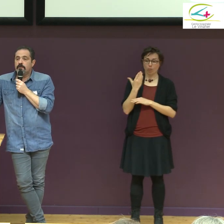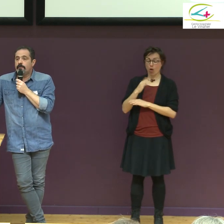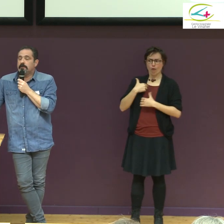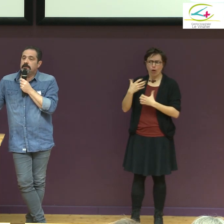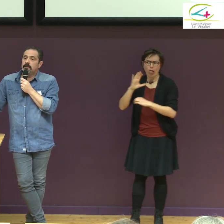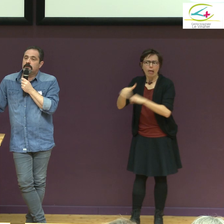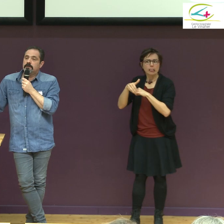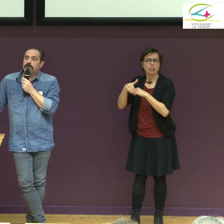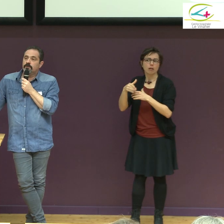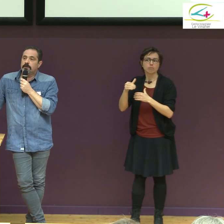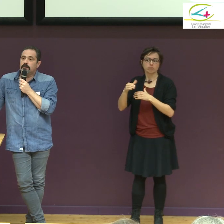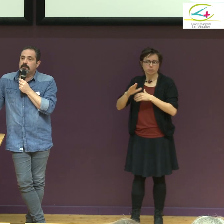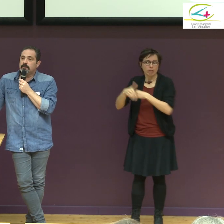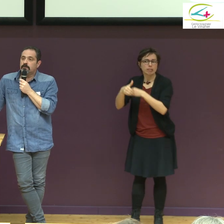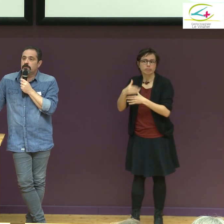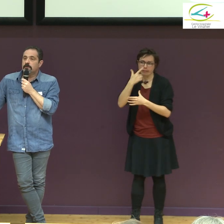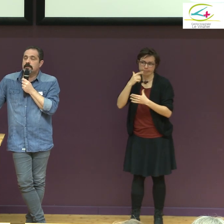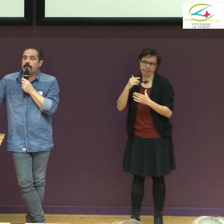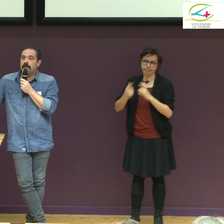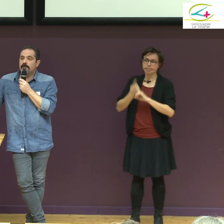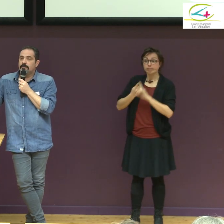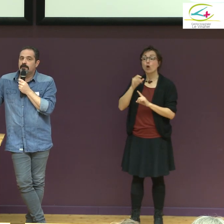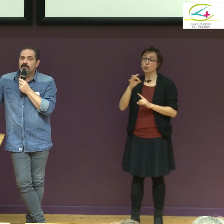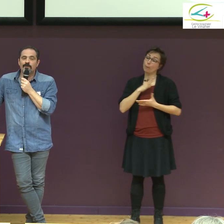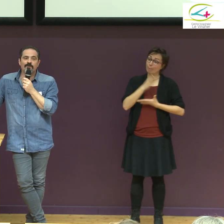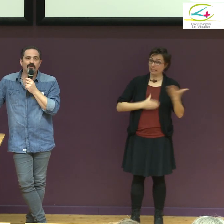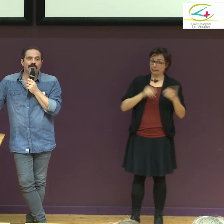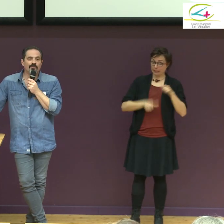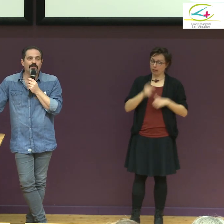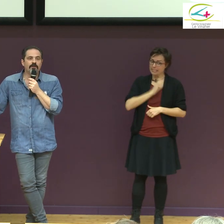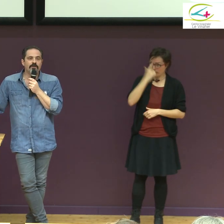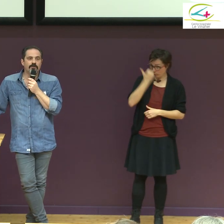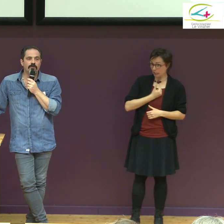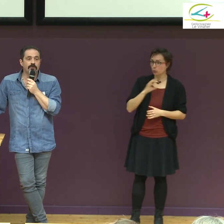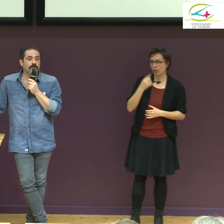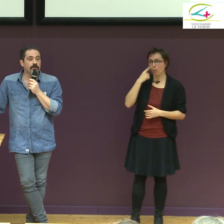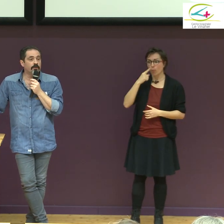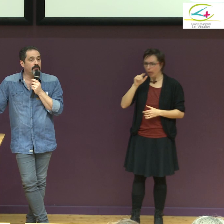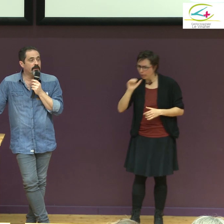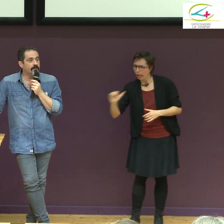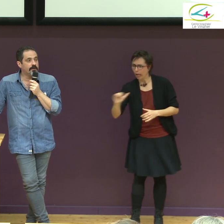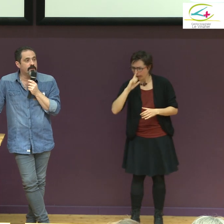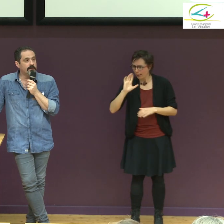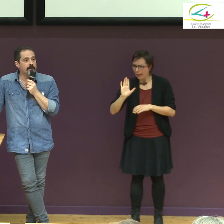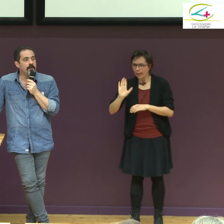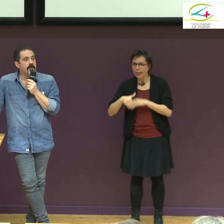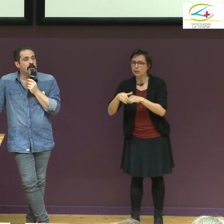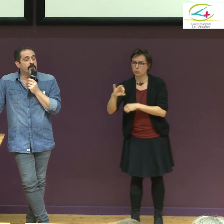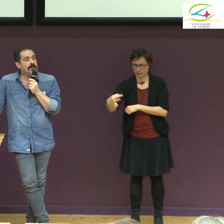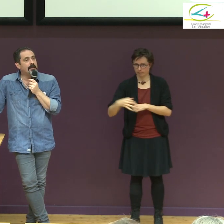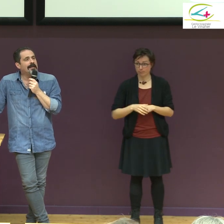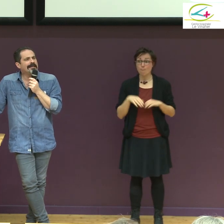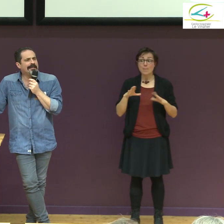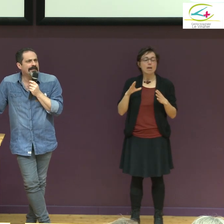Effectivement, il y a une partie des tentatives de suicide qui sont des appels à l'aide. Sauf que ce qu'on lit dans les journaux, ce qu'on entend dans les conversations, c'est